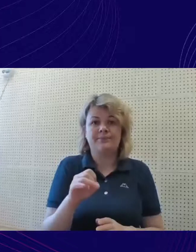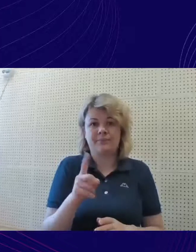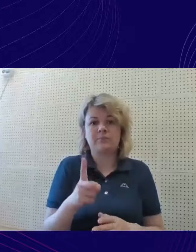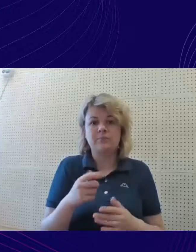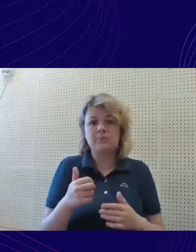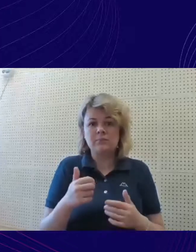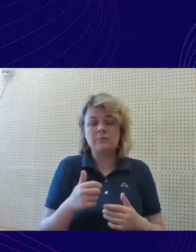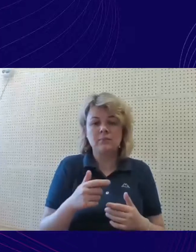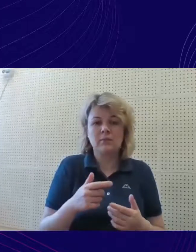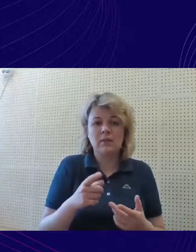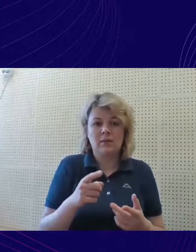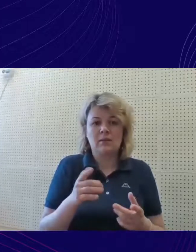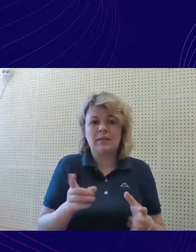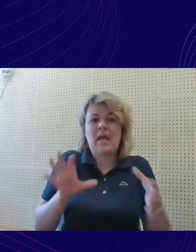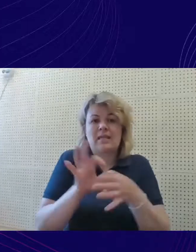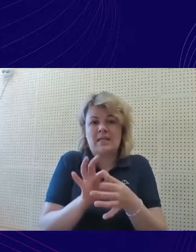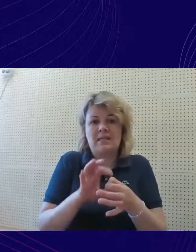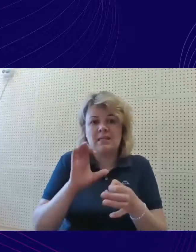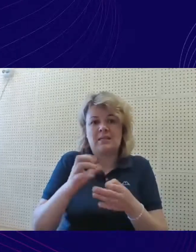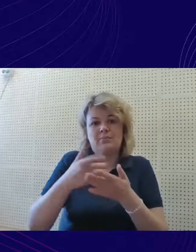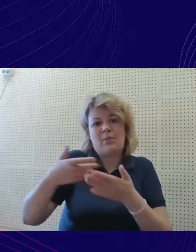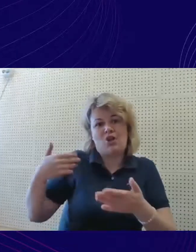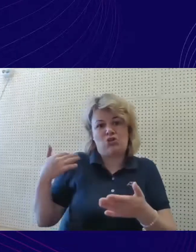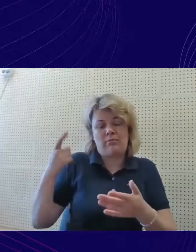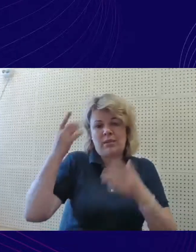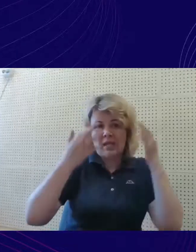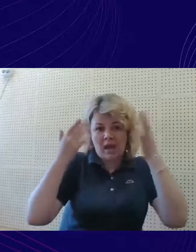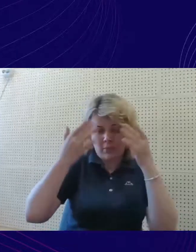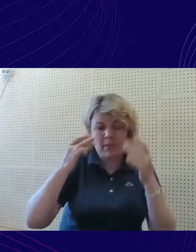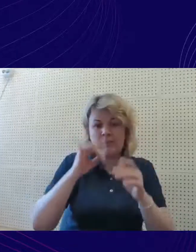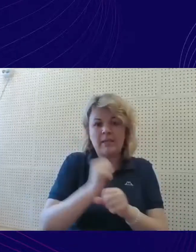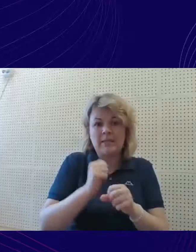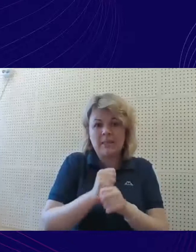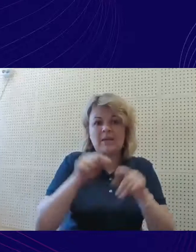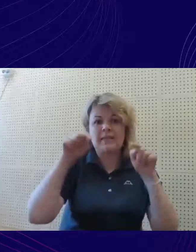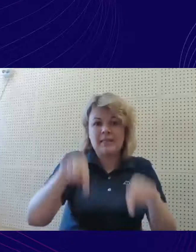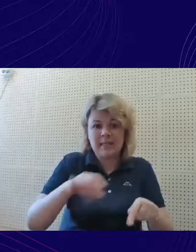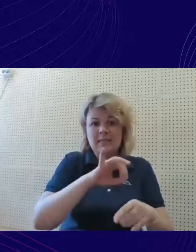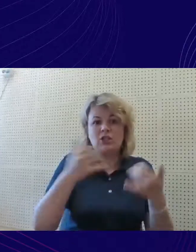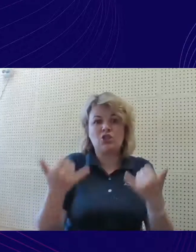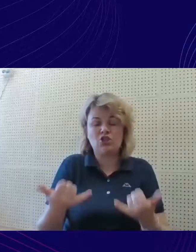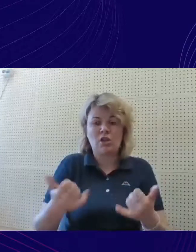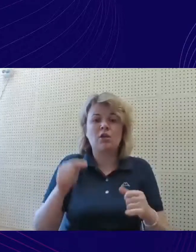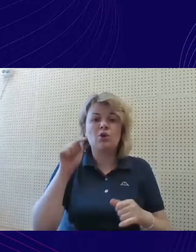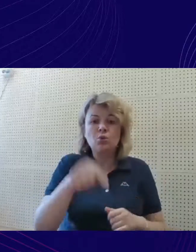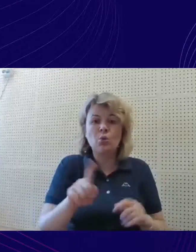скомпилировать их с прежними замыслами и создать вот здесь и сейчас то, что является